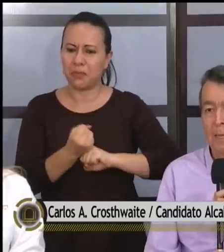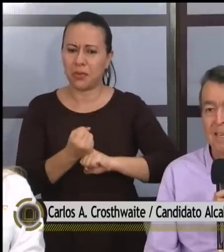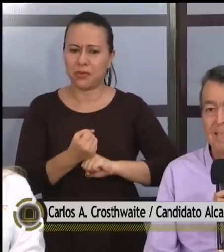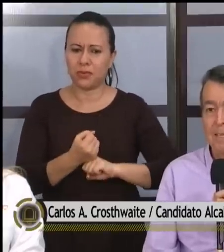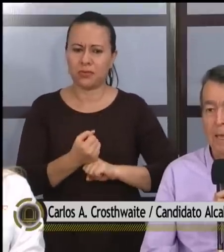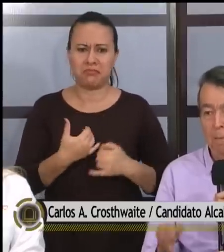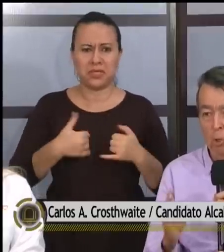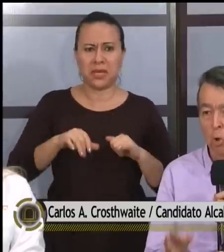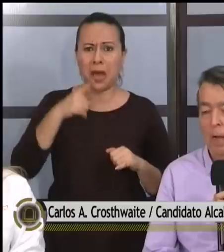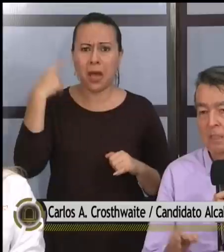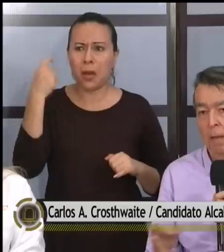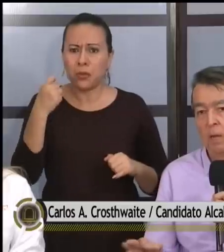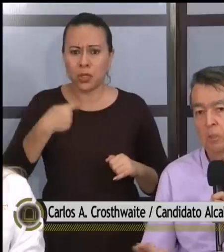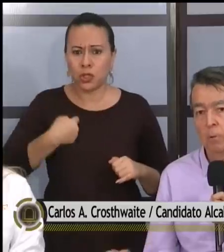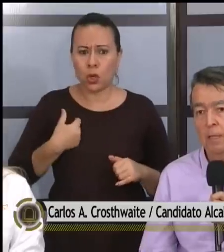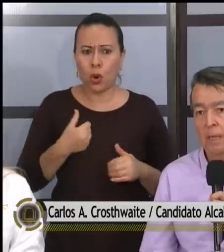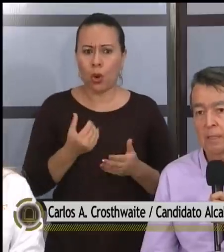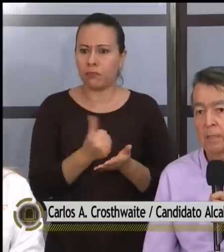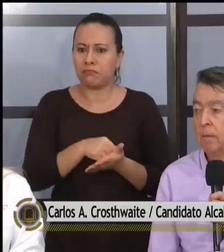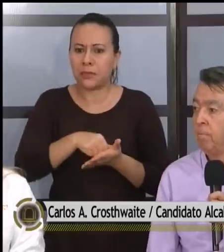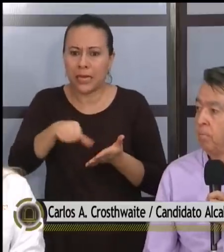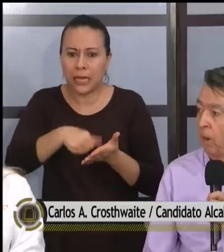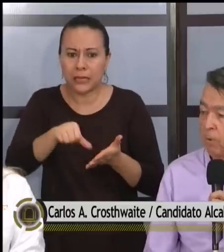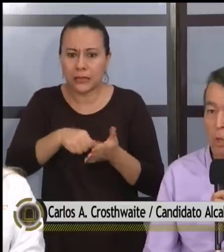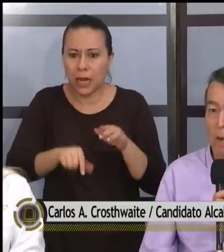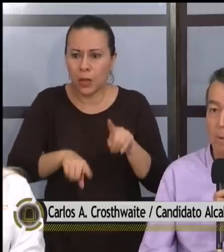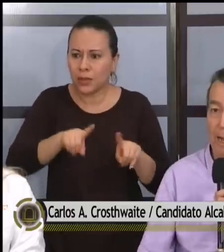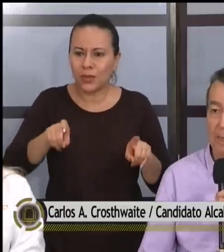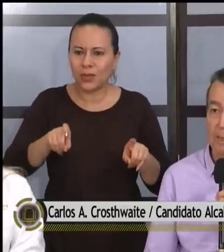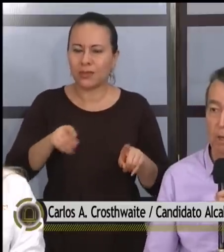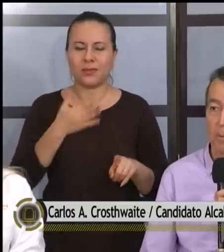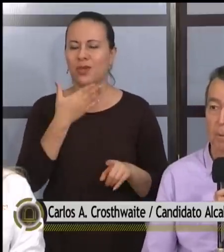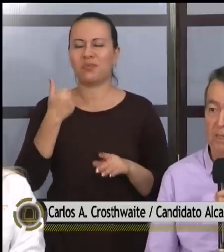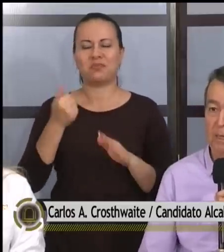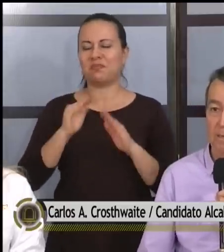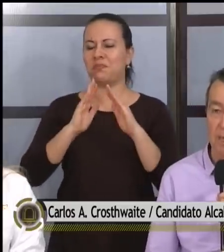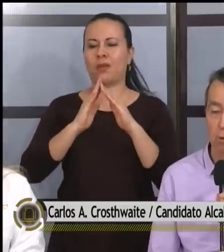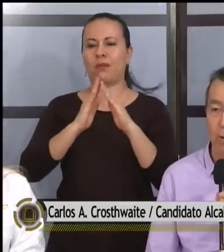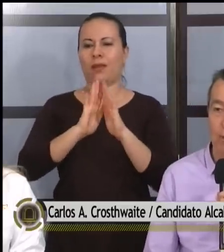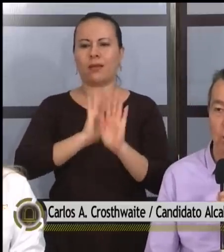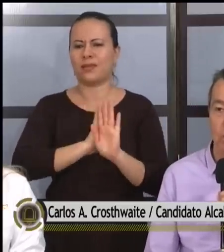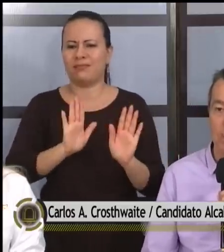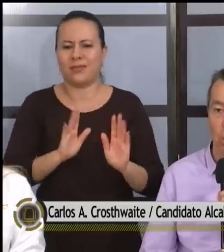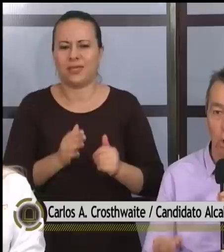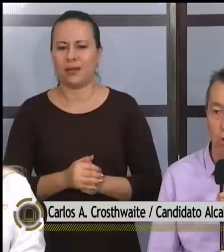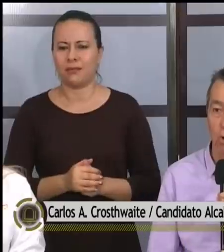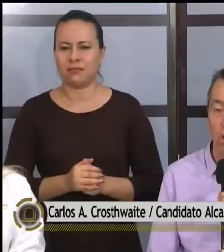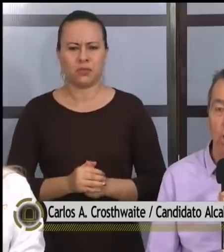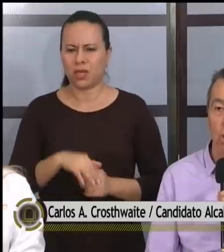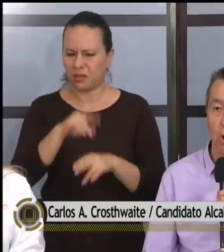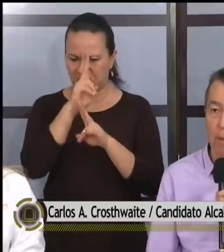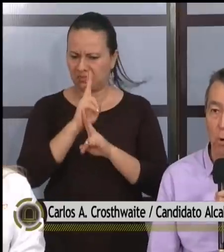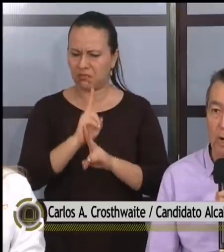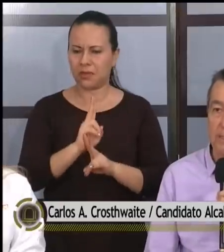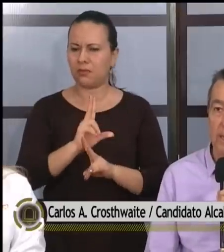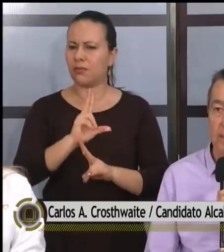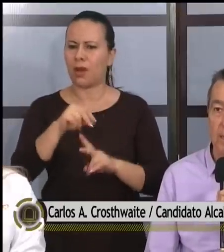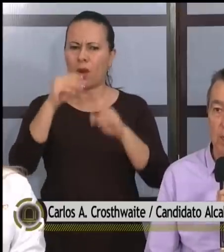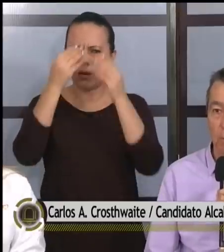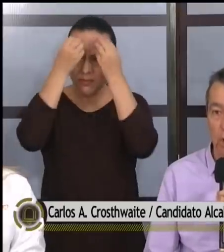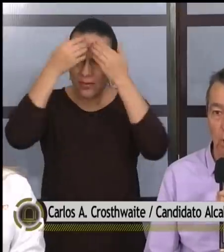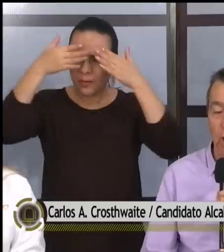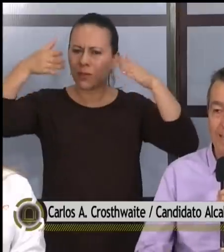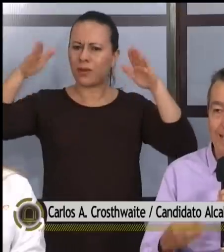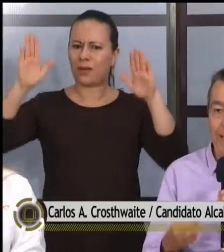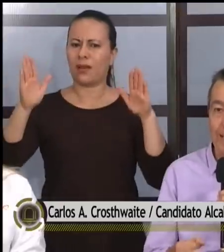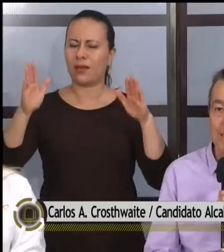allá. Si aquí me toca gastarme unas cifras de esas, prefiero quedarme en la casa, porque me parece es un acto deshonroso con la democracia, y